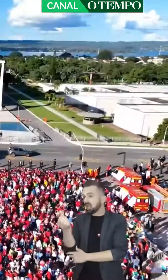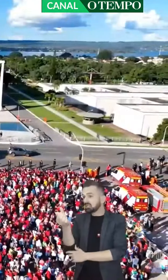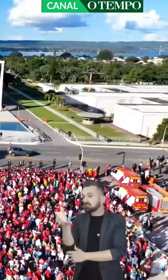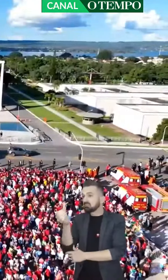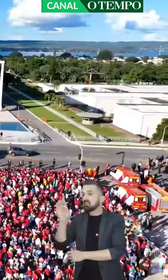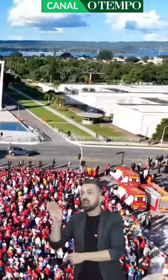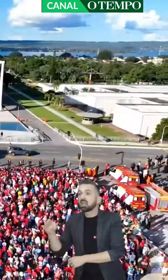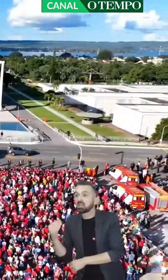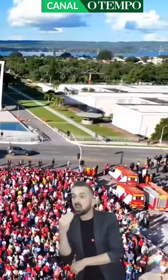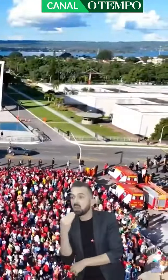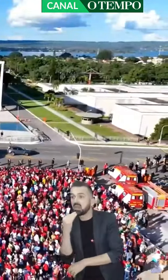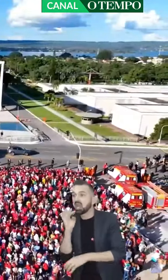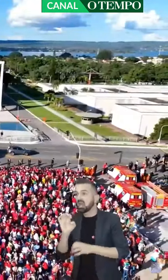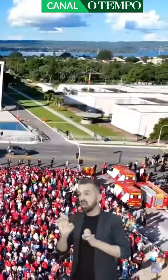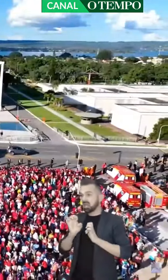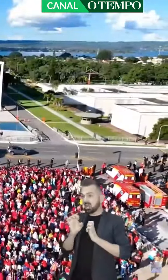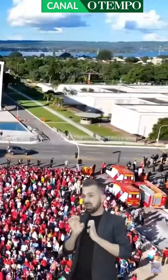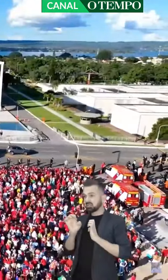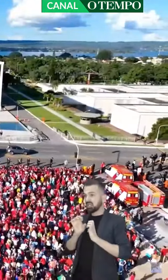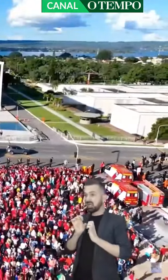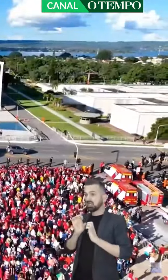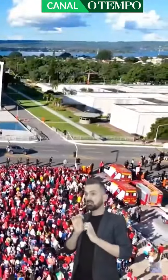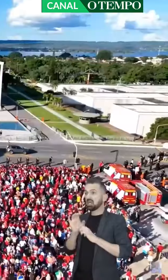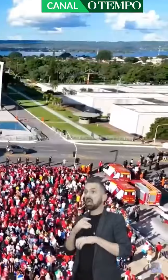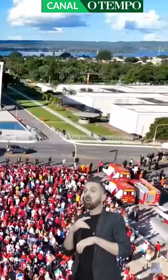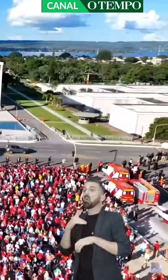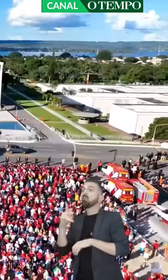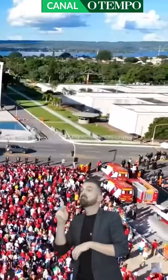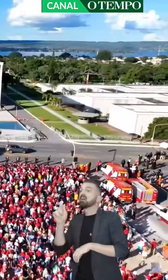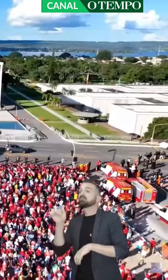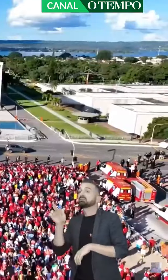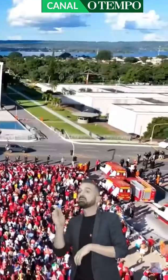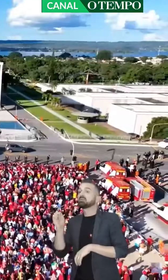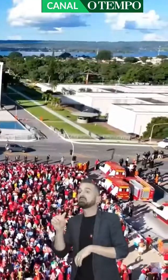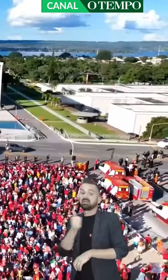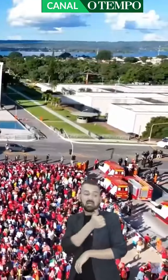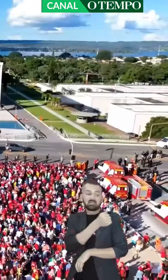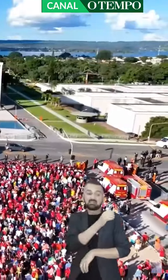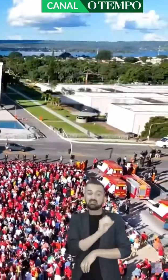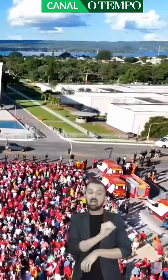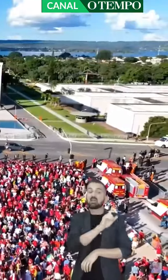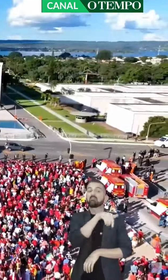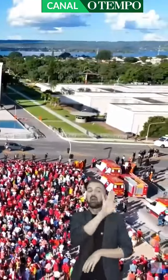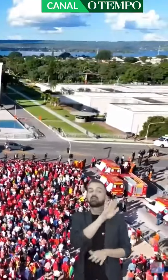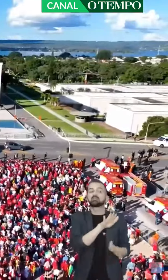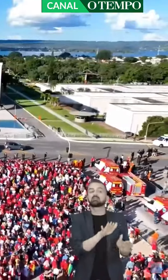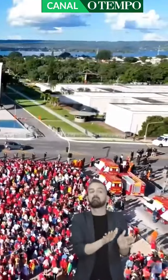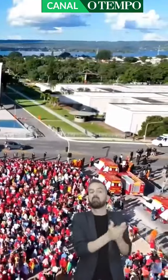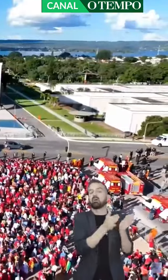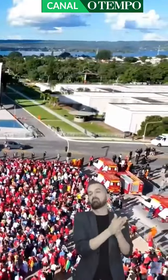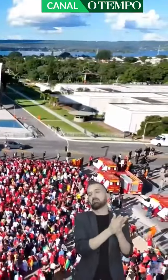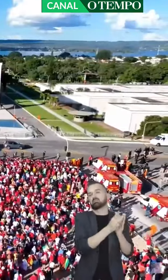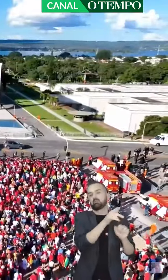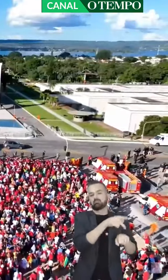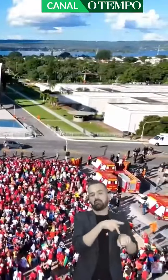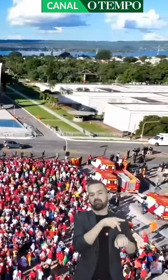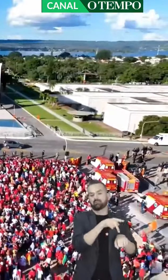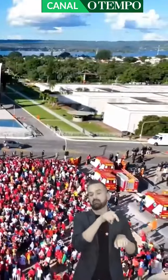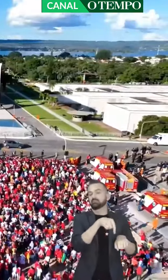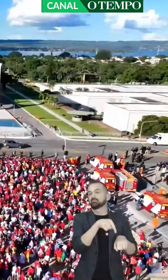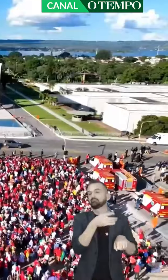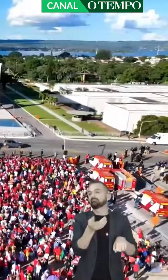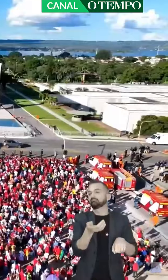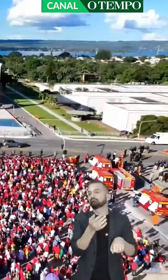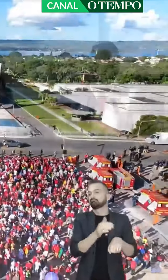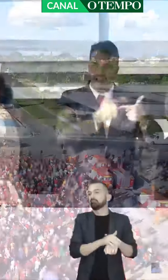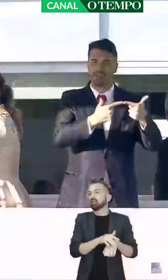riqueza equivalente ao patrimônio dos 100 milhões mais pobres do país. Que um trabalhador ou uma